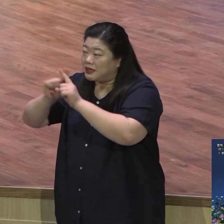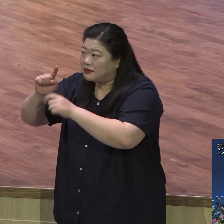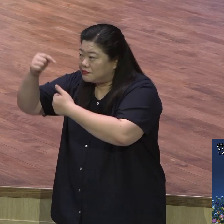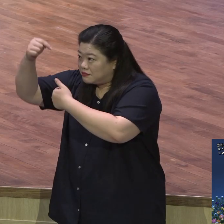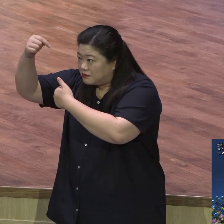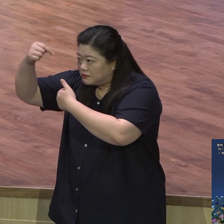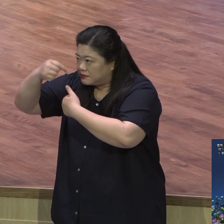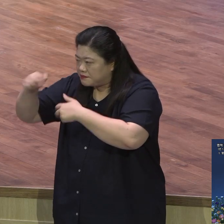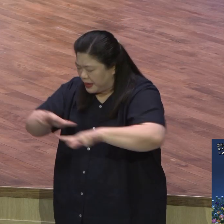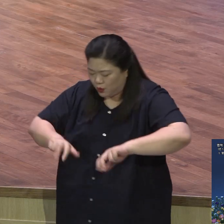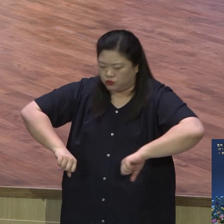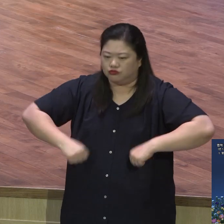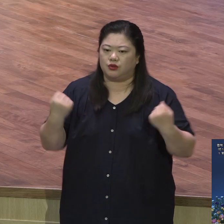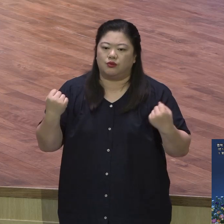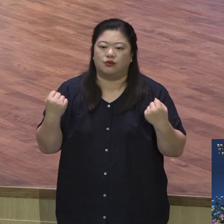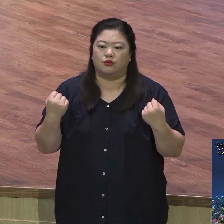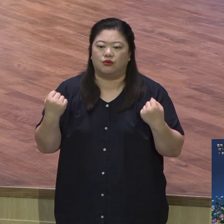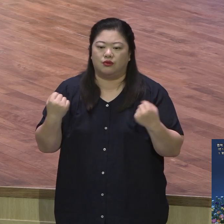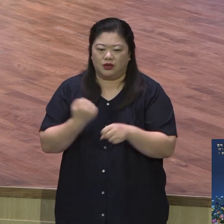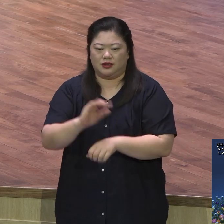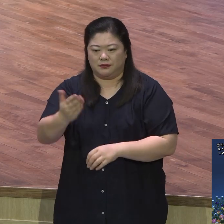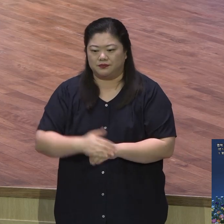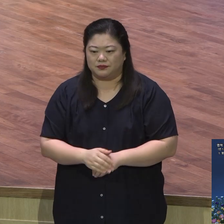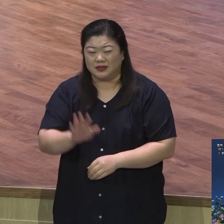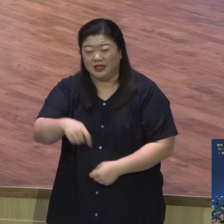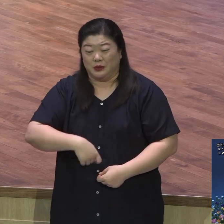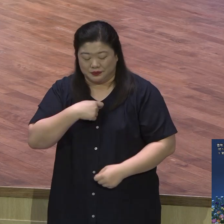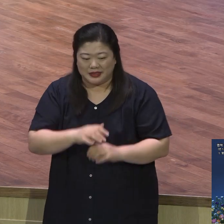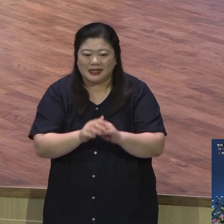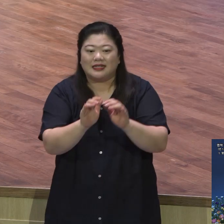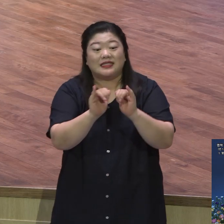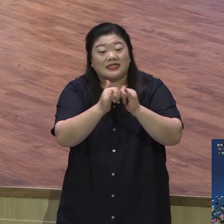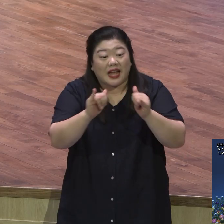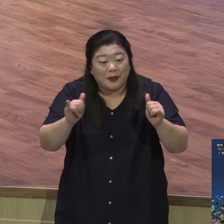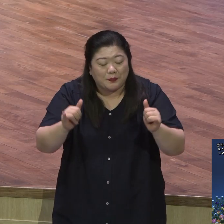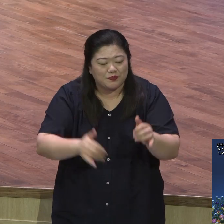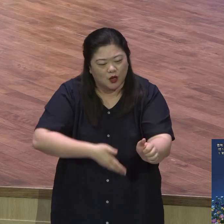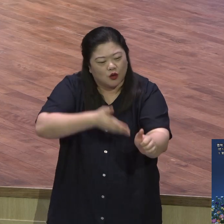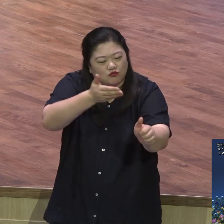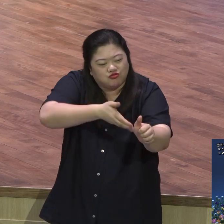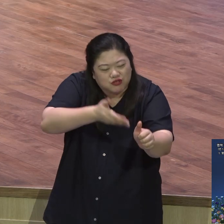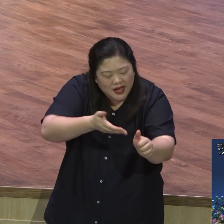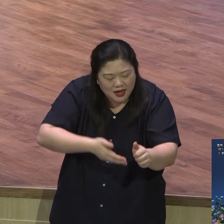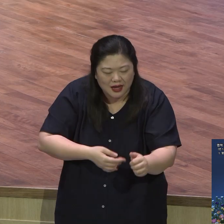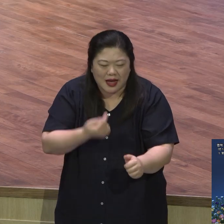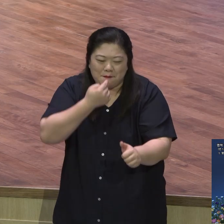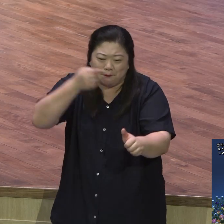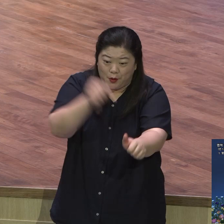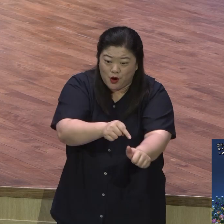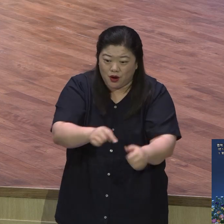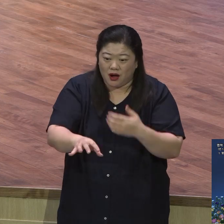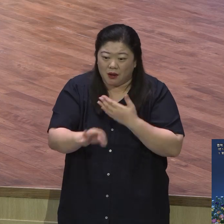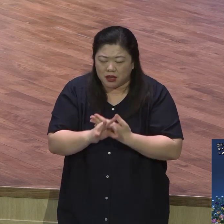사실 인간의 명령은요 불안전해서 때로는요 판단착오로 실패할 수가 있어요 그런데